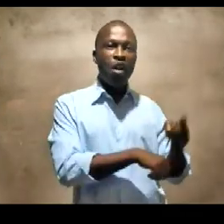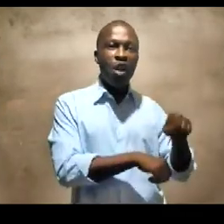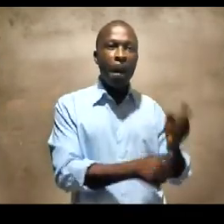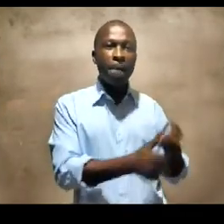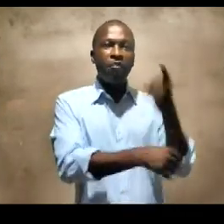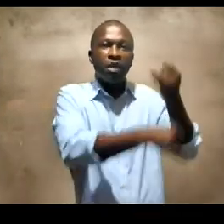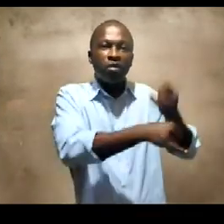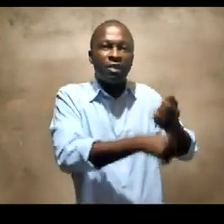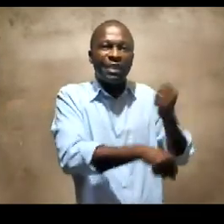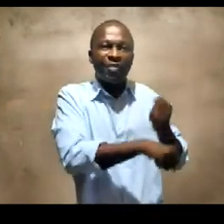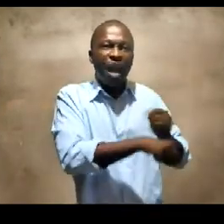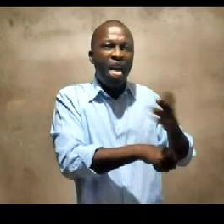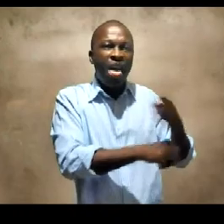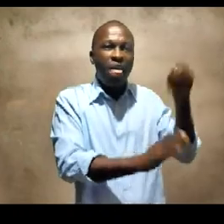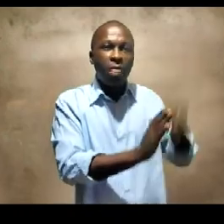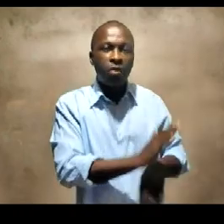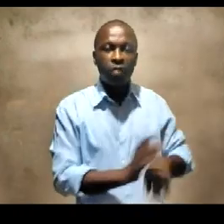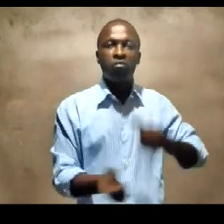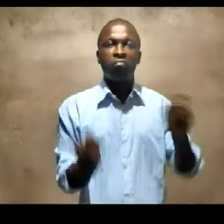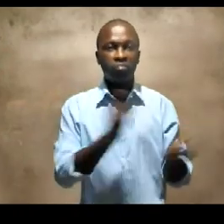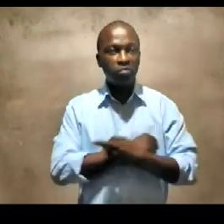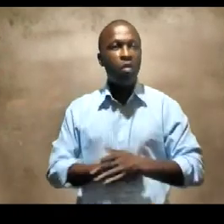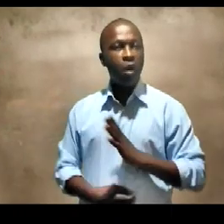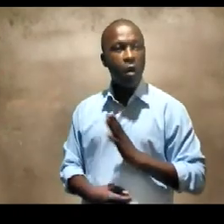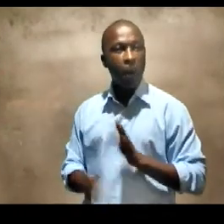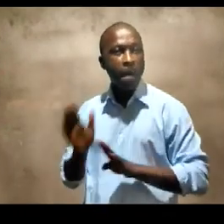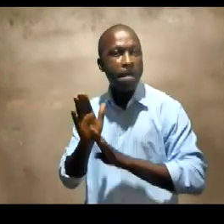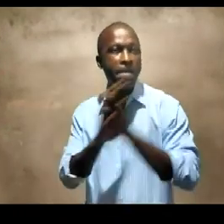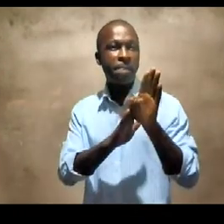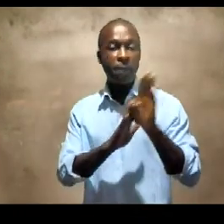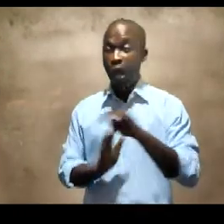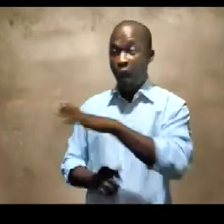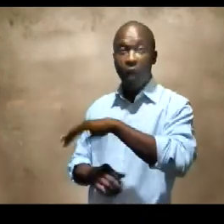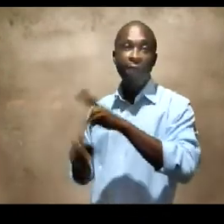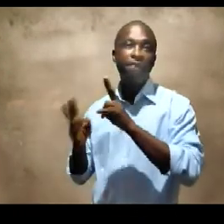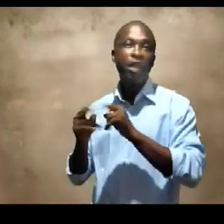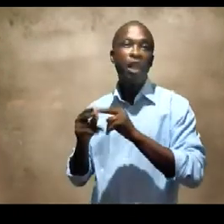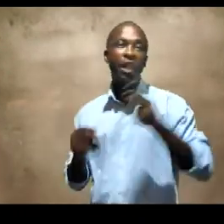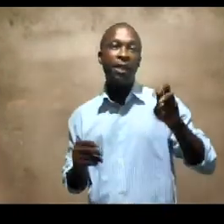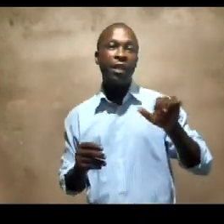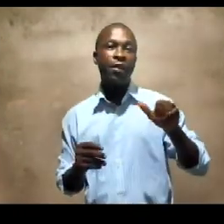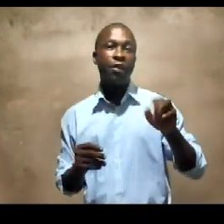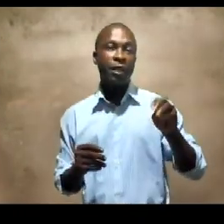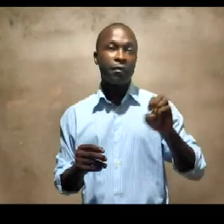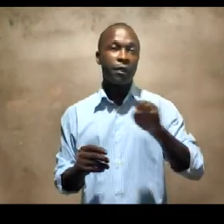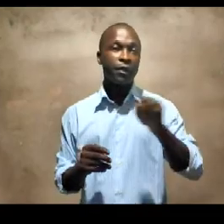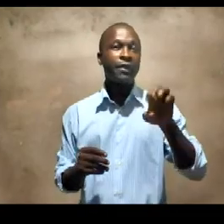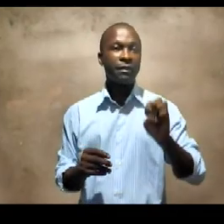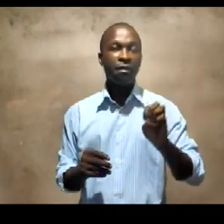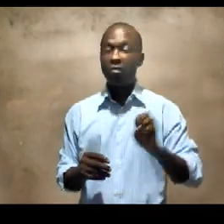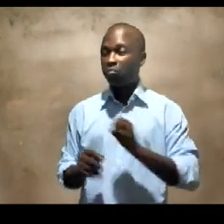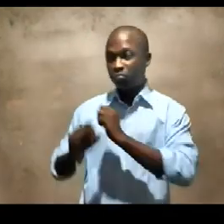Certaines populations savourent déjà les premiers kilomètres bitumés, notamment au village Meyorese, non loin de la ville de